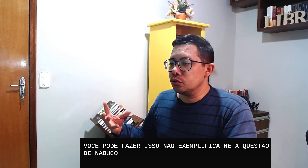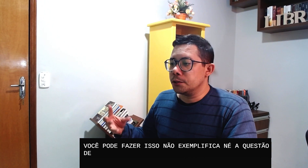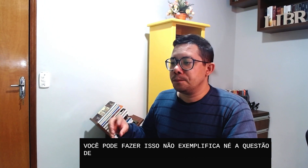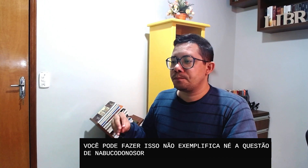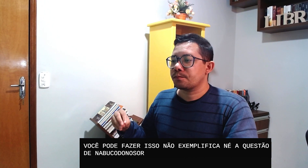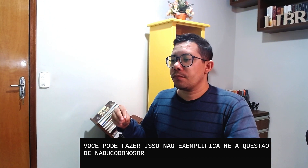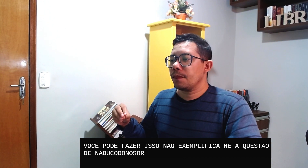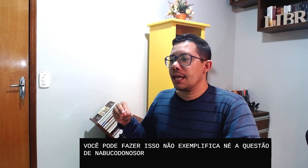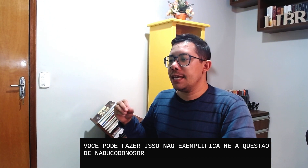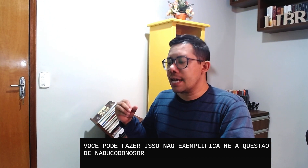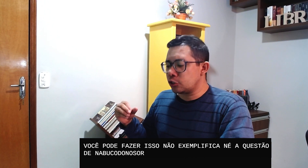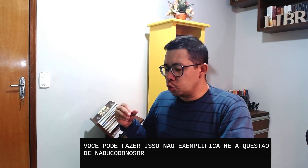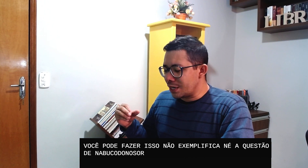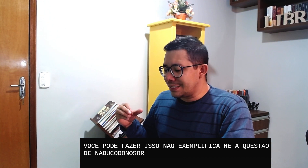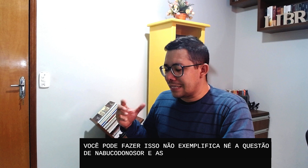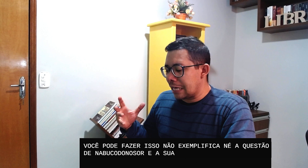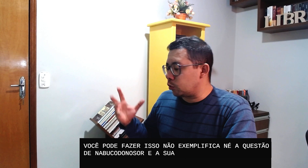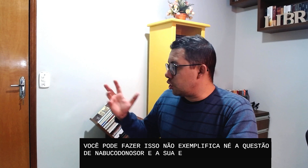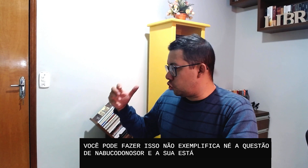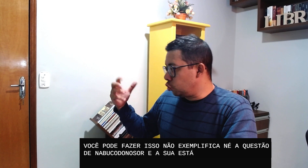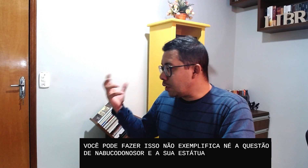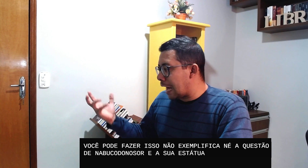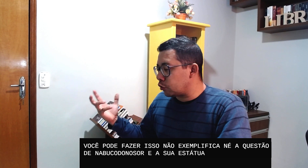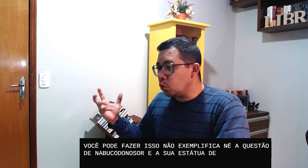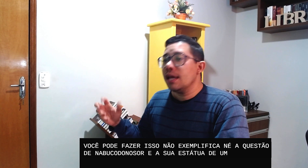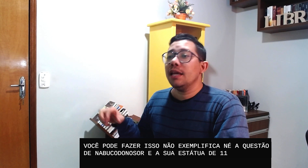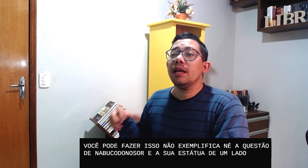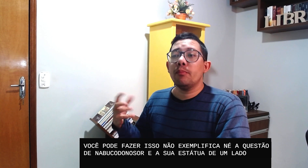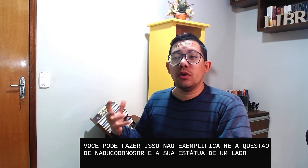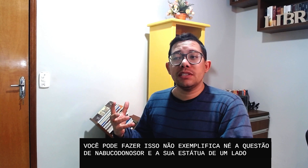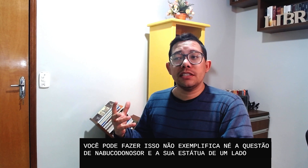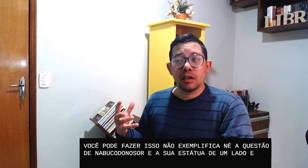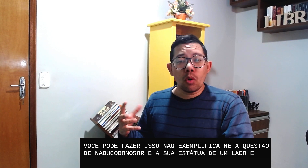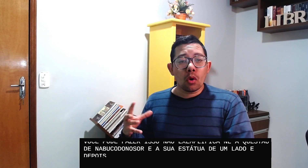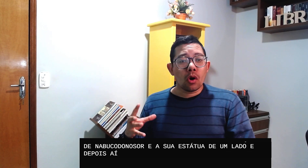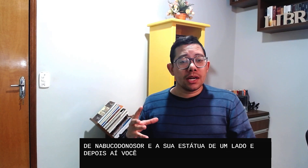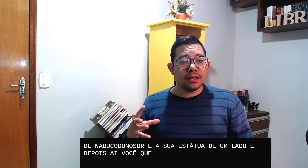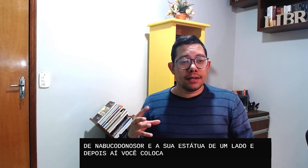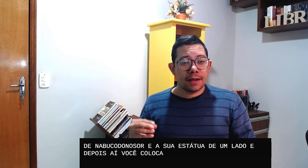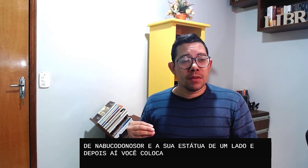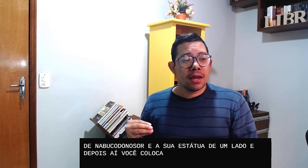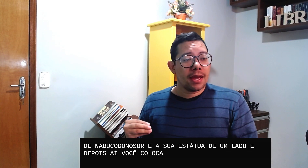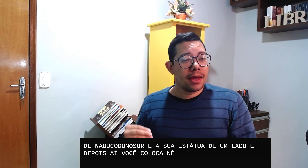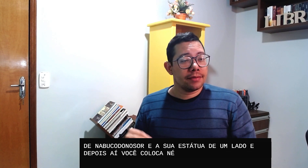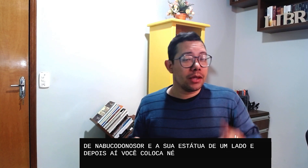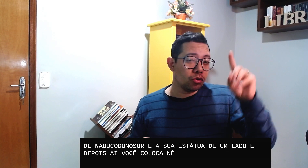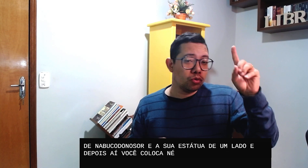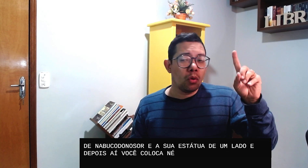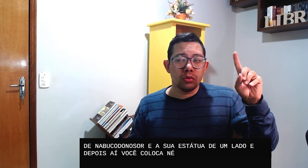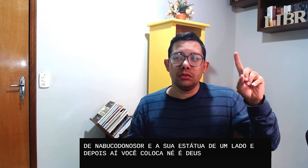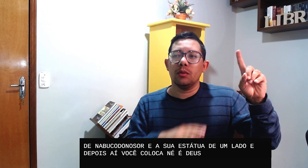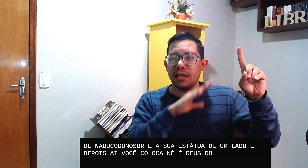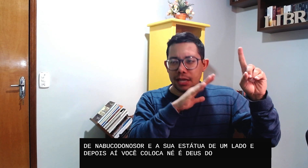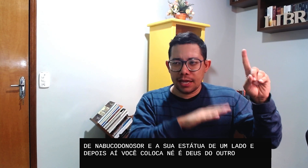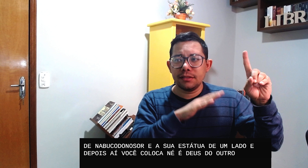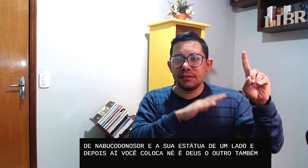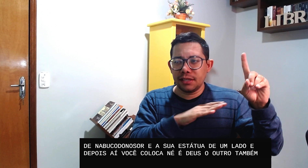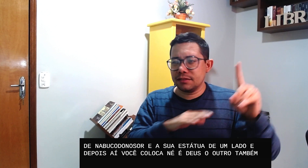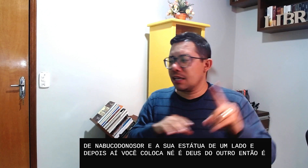Nabucodonosor e a sua estátua de um lado, e depois aí você coloca, né, Deus do outro. Então, esse sim eles